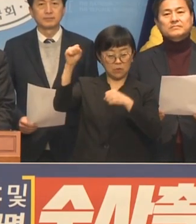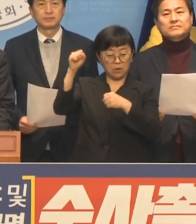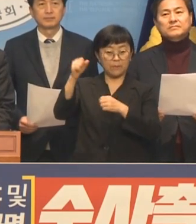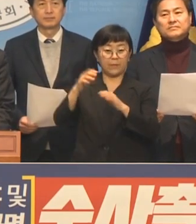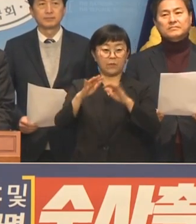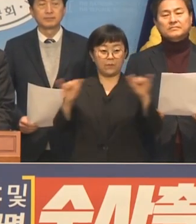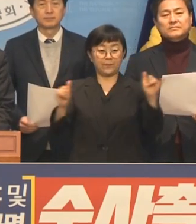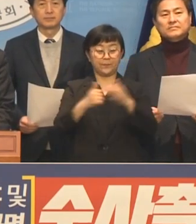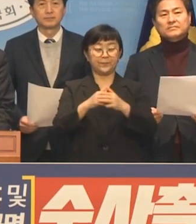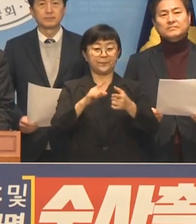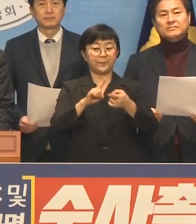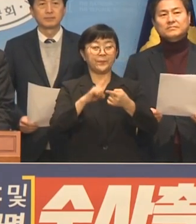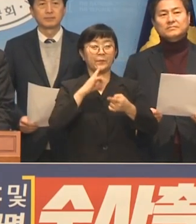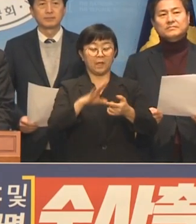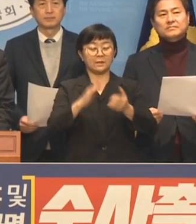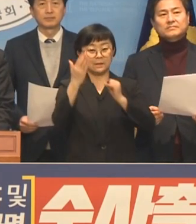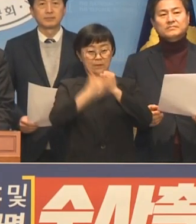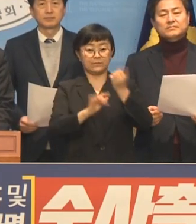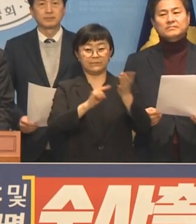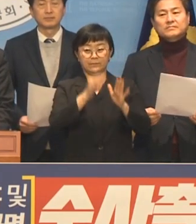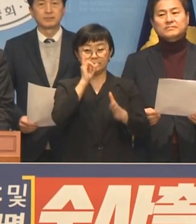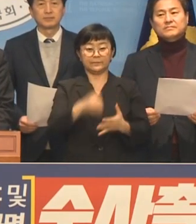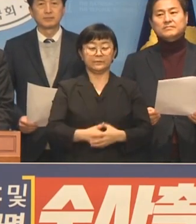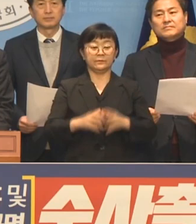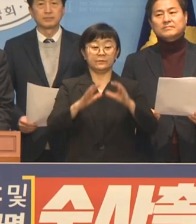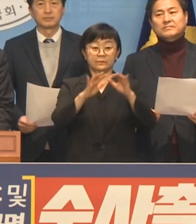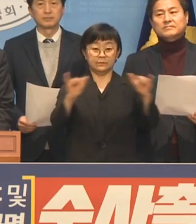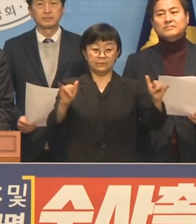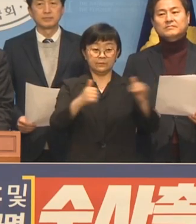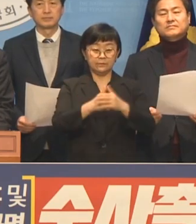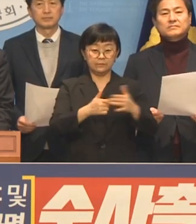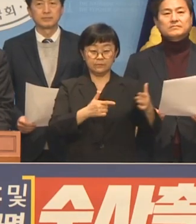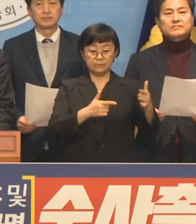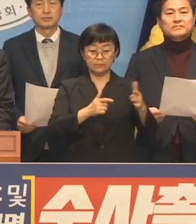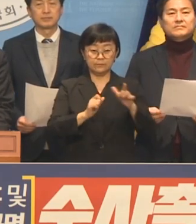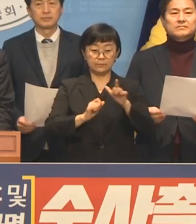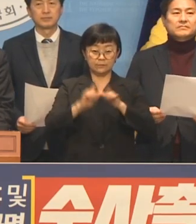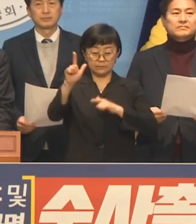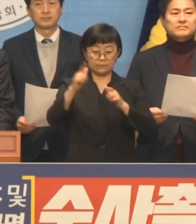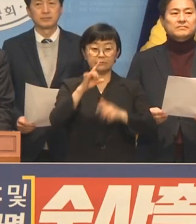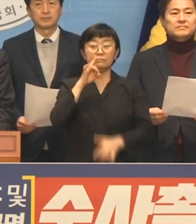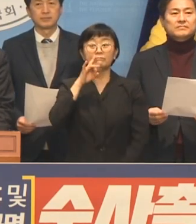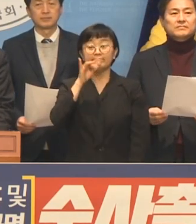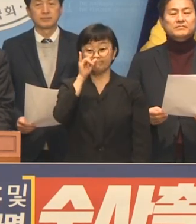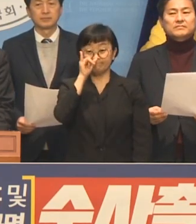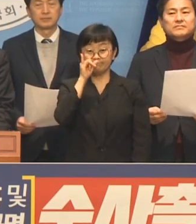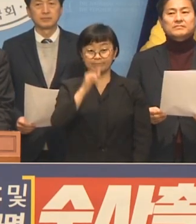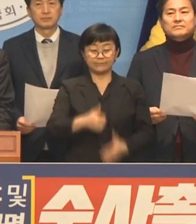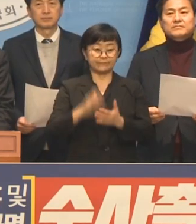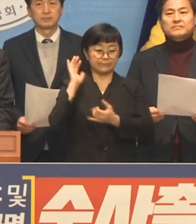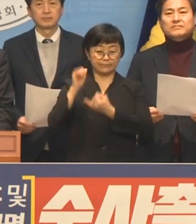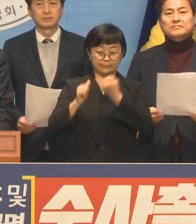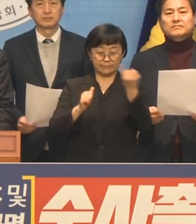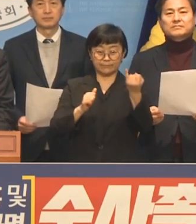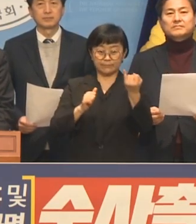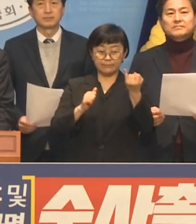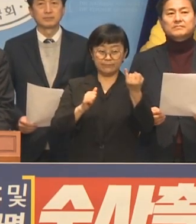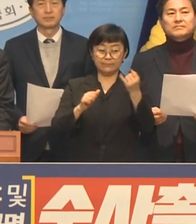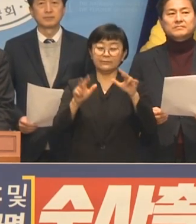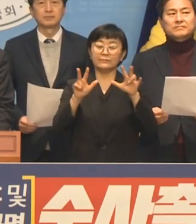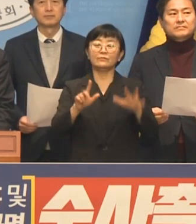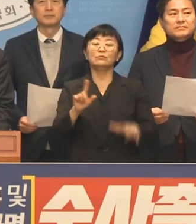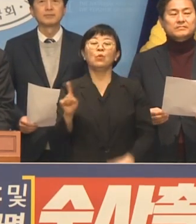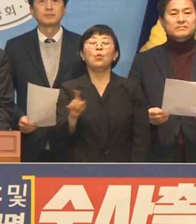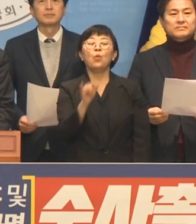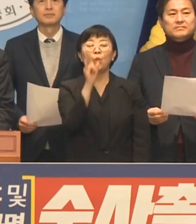사진만 공개가 된 것입니다. 국민들은 상당히 궁금해합니다. 김건희 여사는 지금